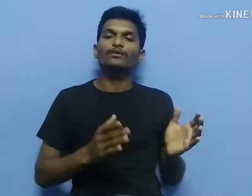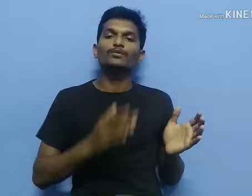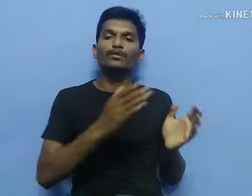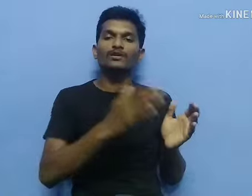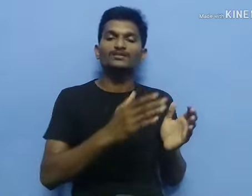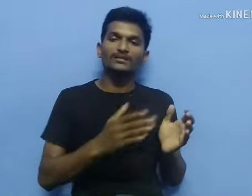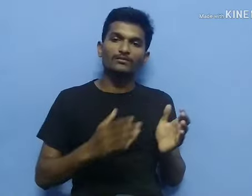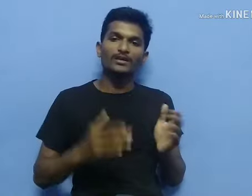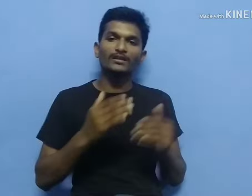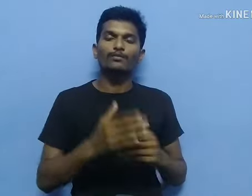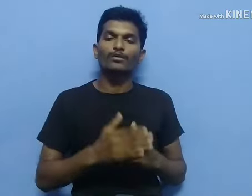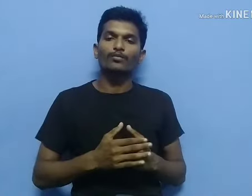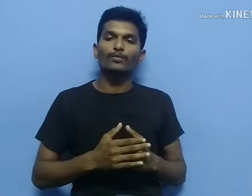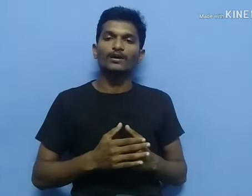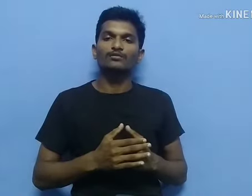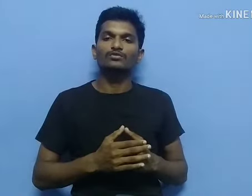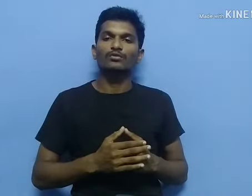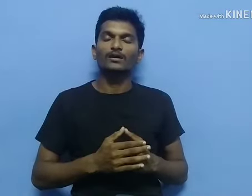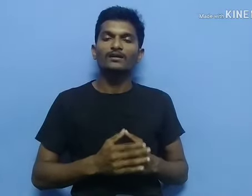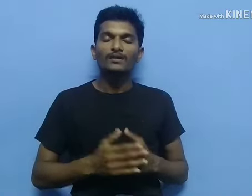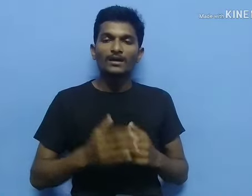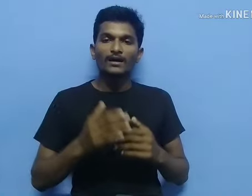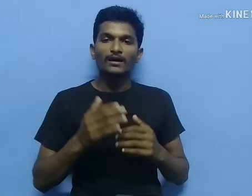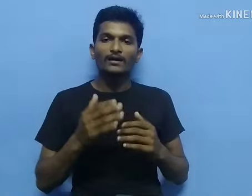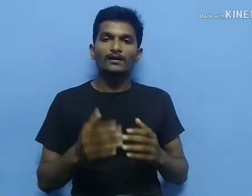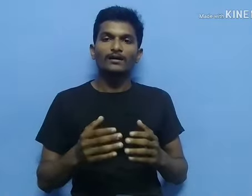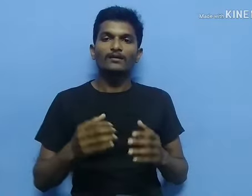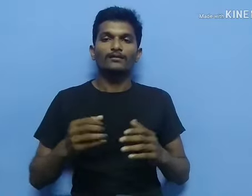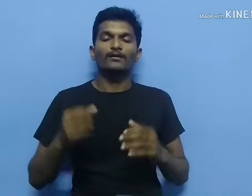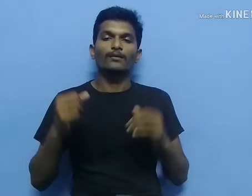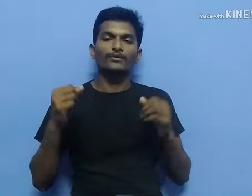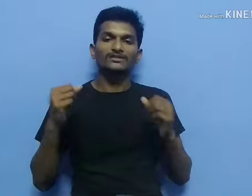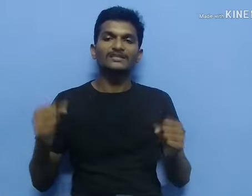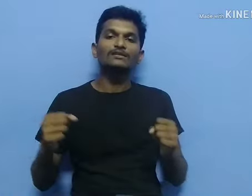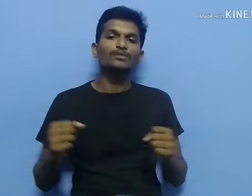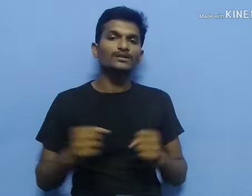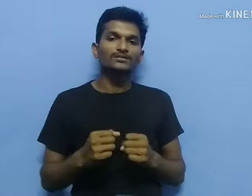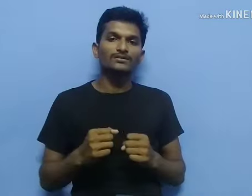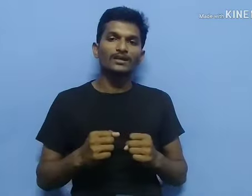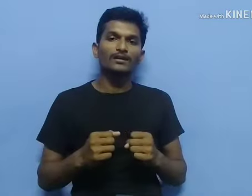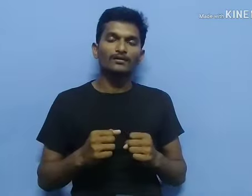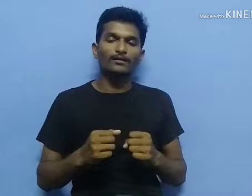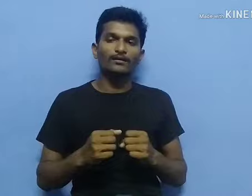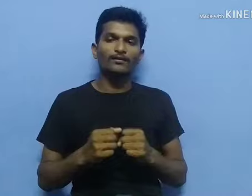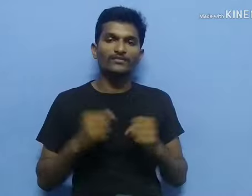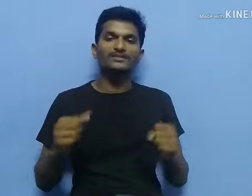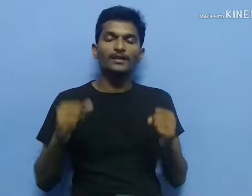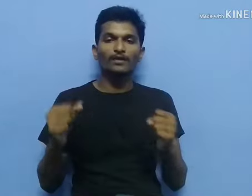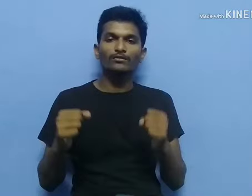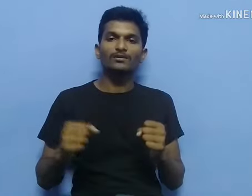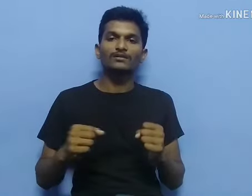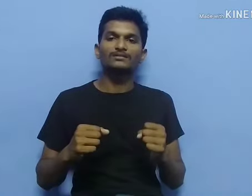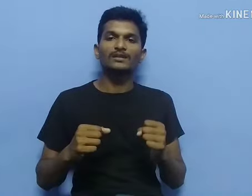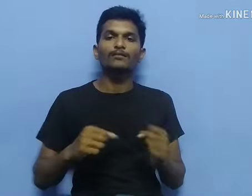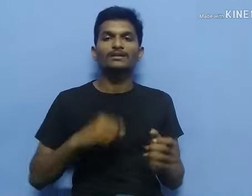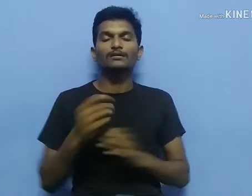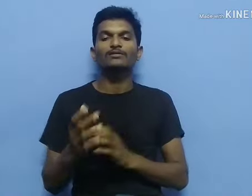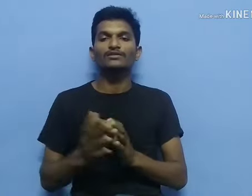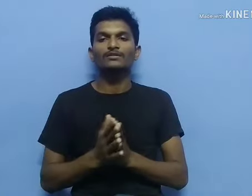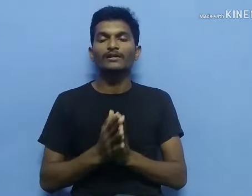வந்து ப்ரொடக்ஷன் வந்து அதிகமா கொடுப்பாங்க அப்படின்னு சொல்லுவாங்க. அப்போ ஸ்ட்ரென்த் வைஸும் சரி, பிசிக்கலாவும் சரி, மற்ற விஷயத்துலயும்